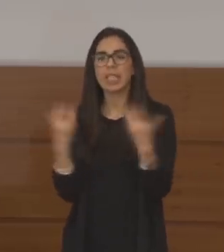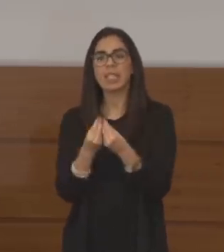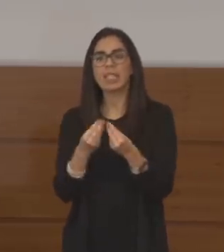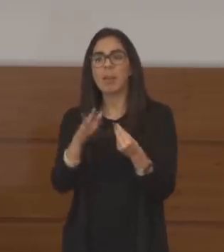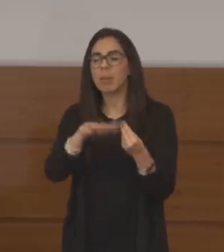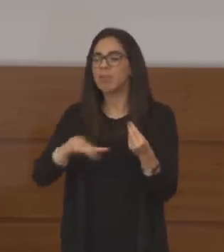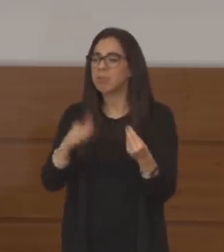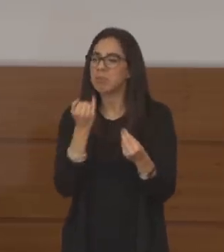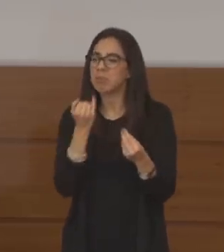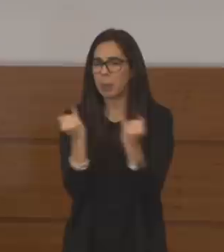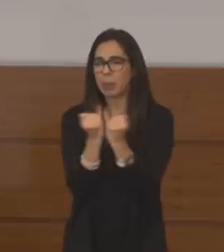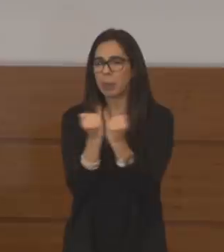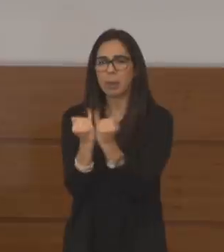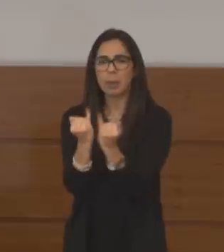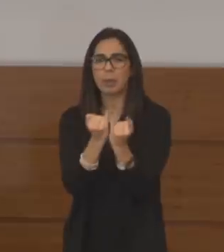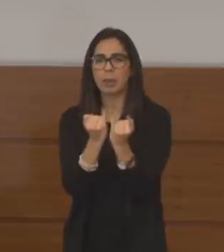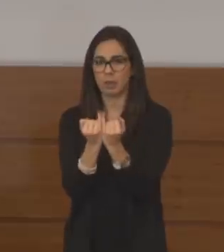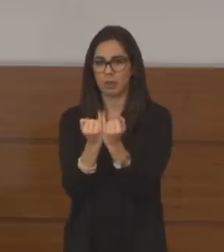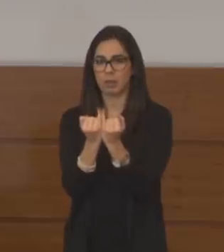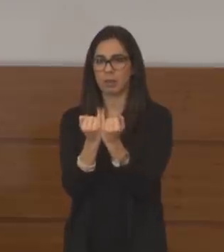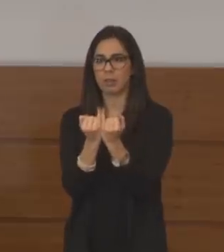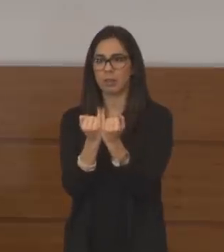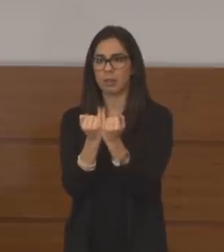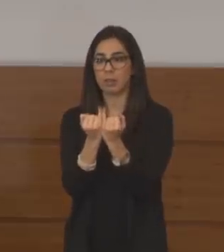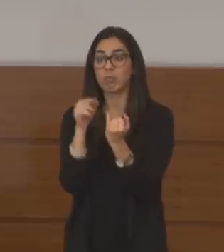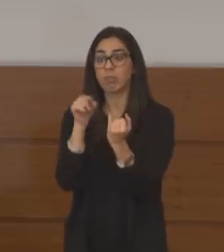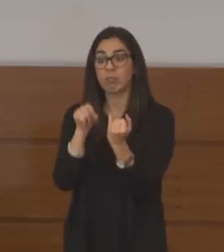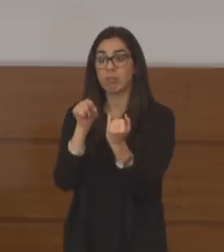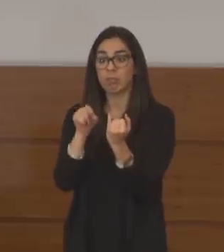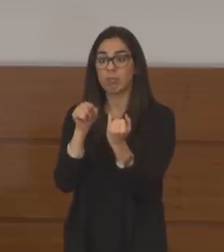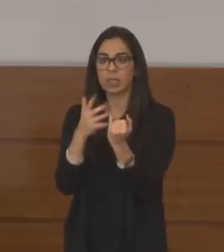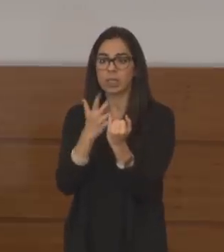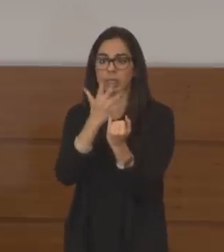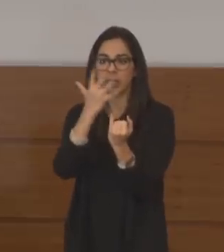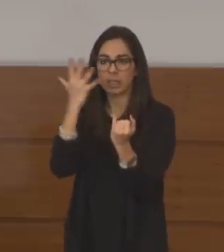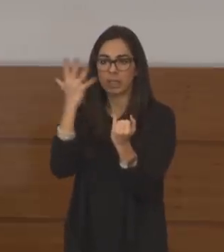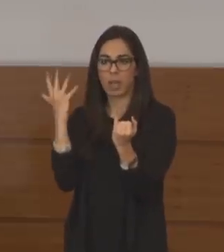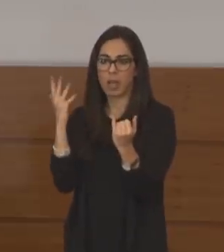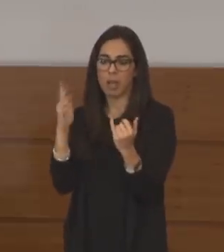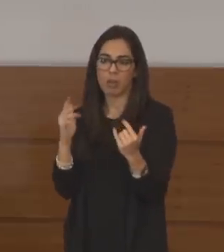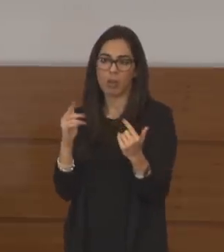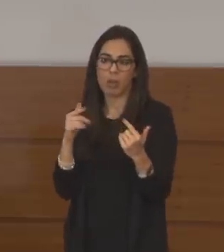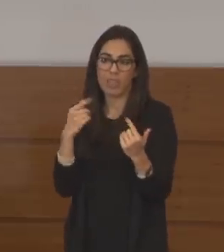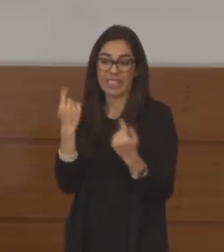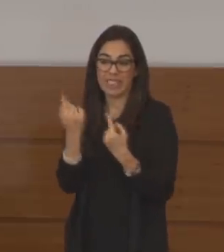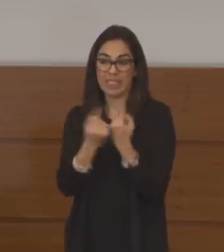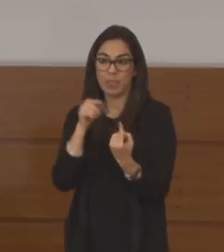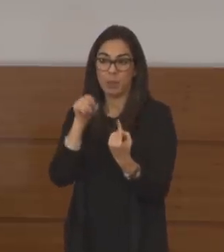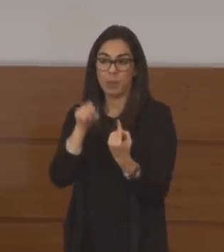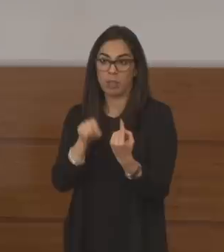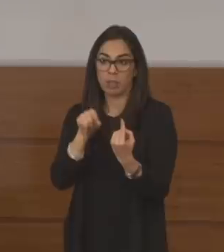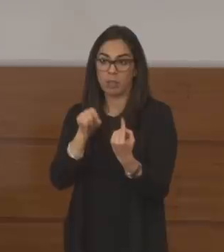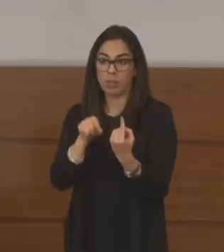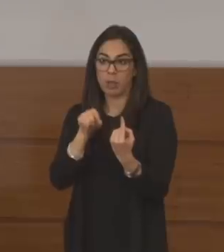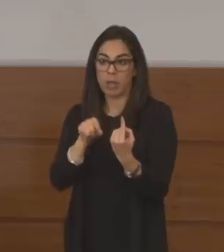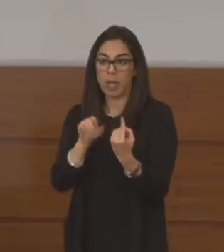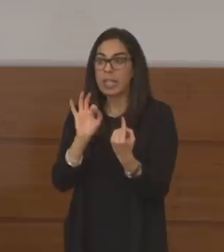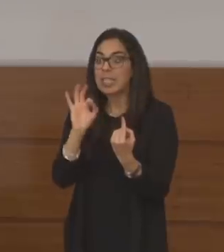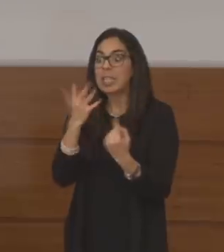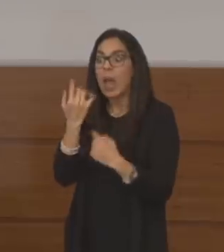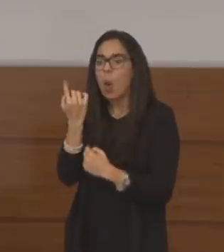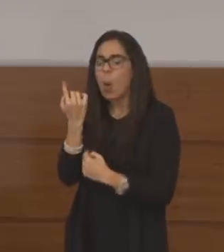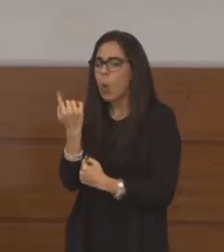una addossata all'altra evidentemente creano una condizione per cui se c'è una persona